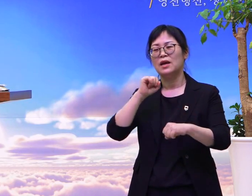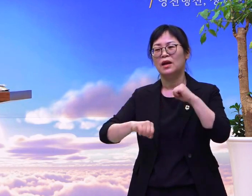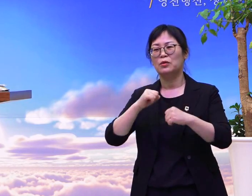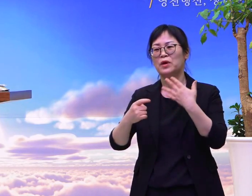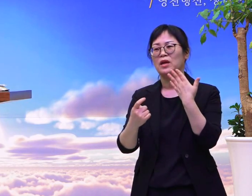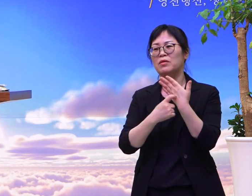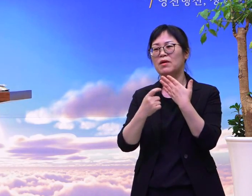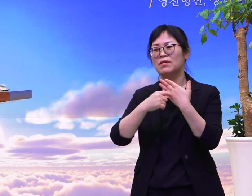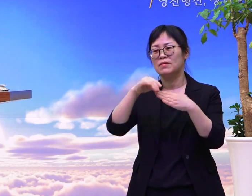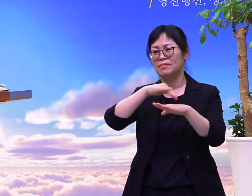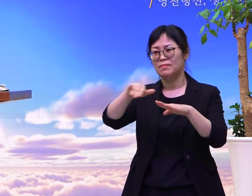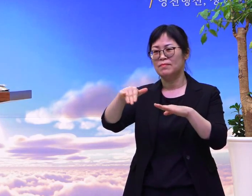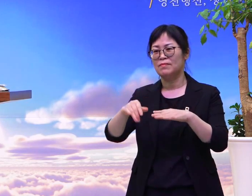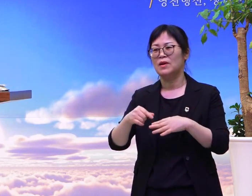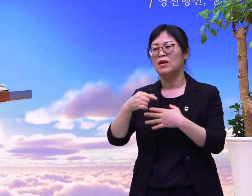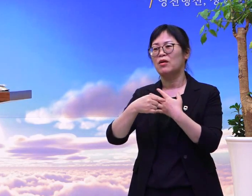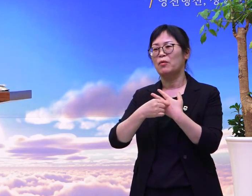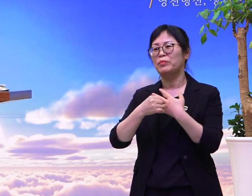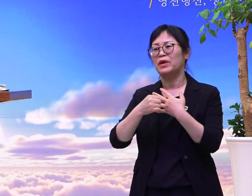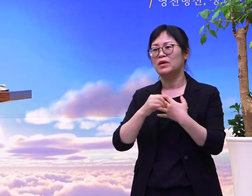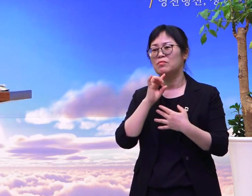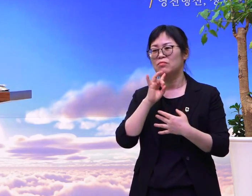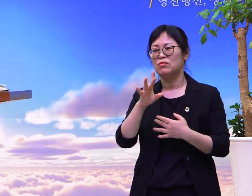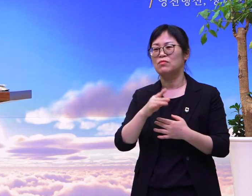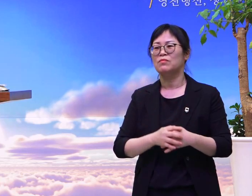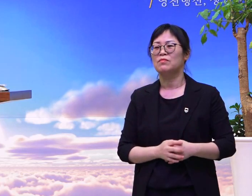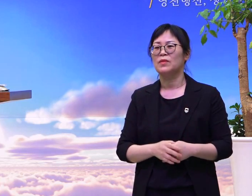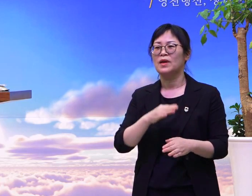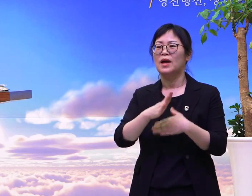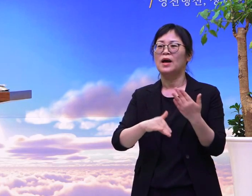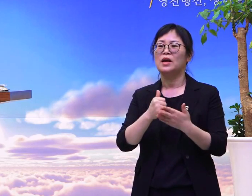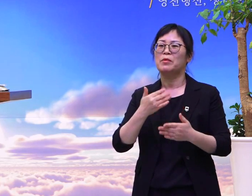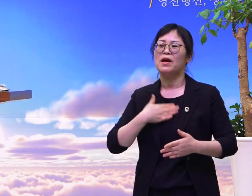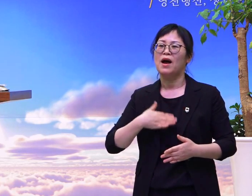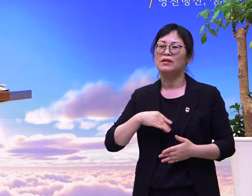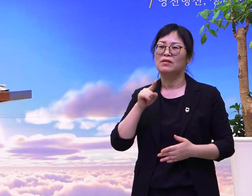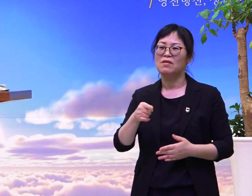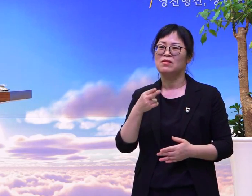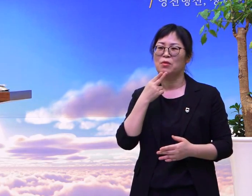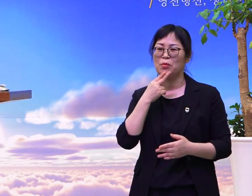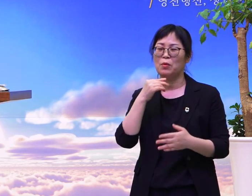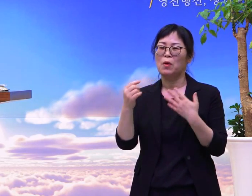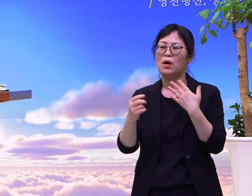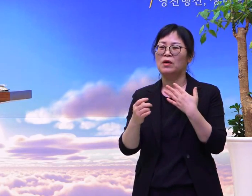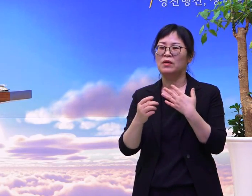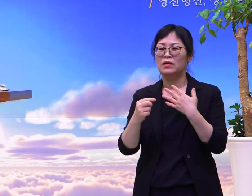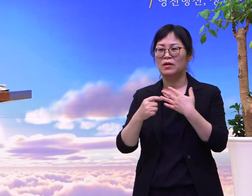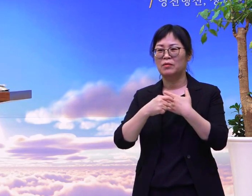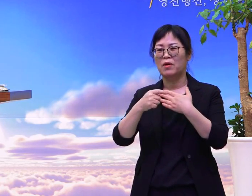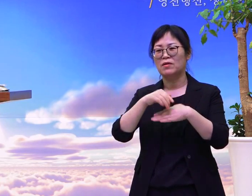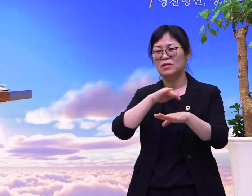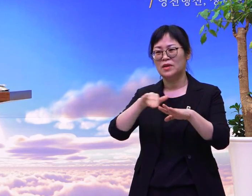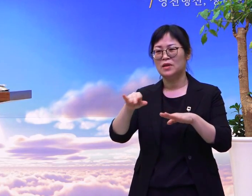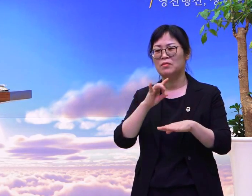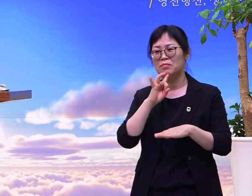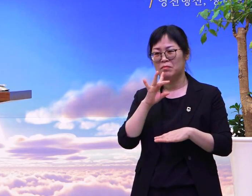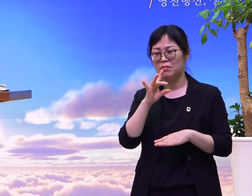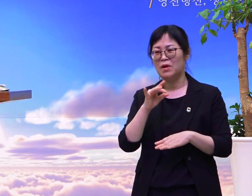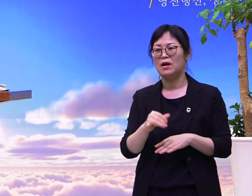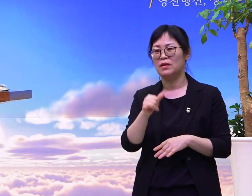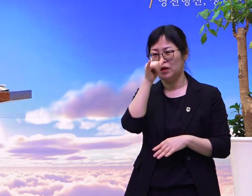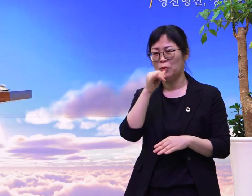것입니다. 하나님을 아는 것이 아니라는 것입니다. 그것은 형식만 남았고 이미 생명이 없는 것이라 하는 것입니다.